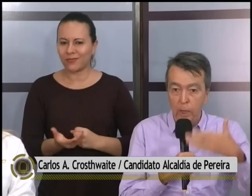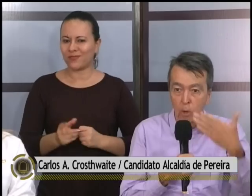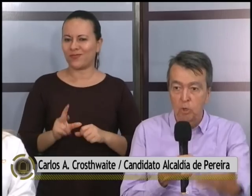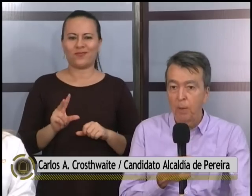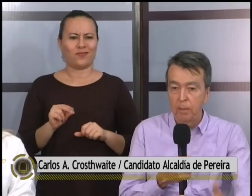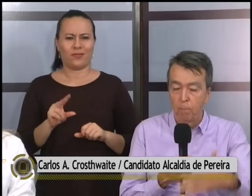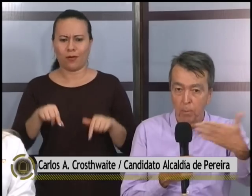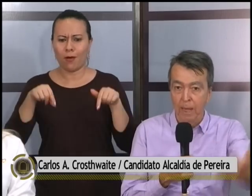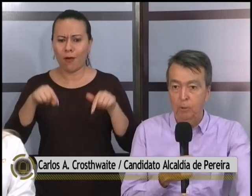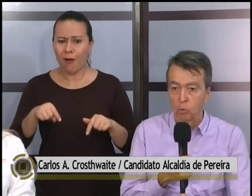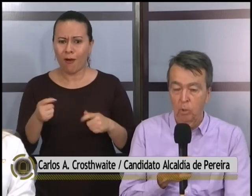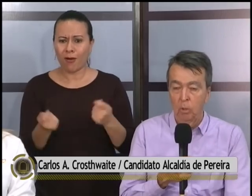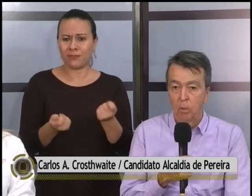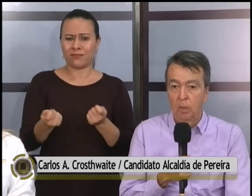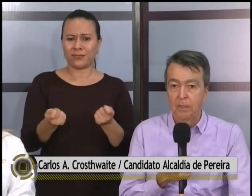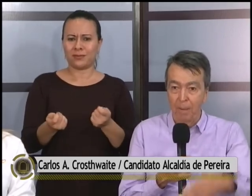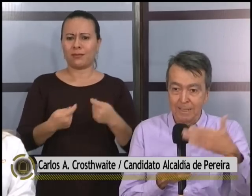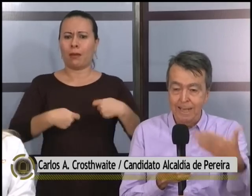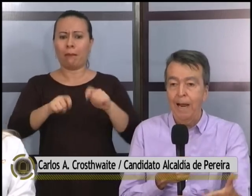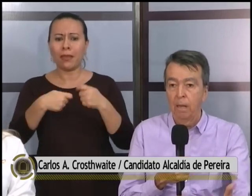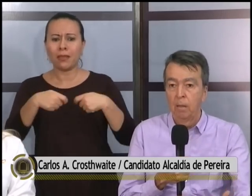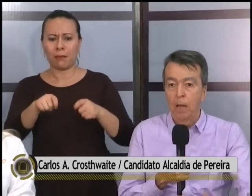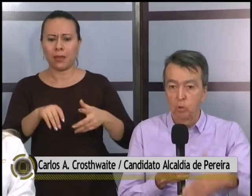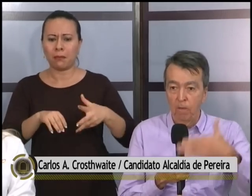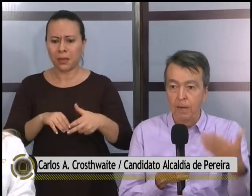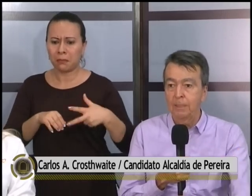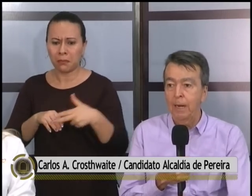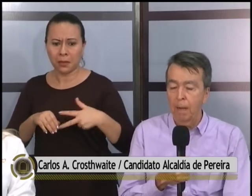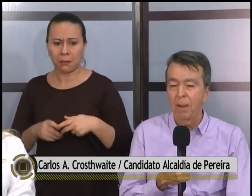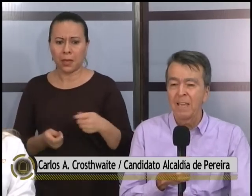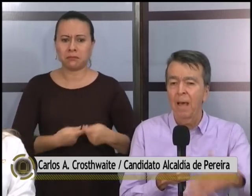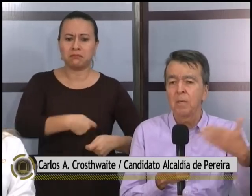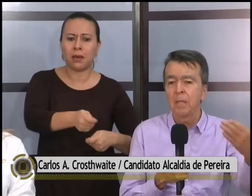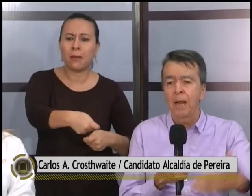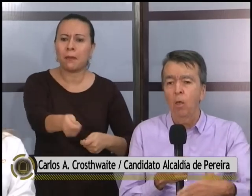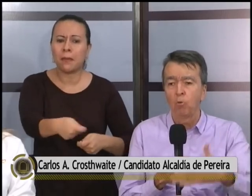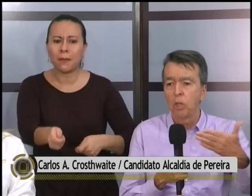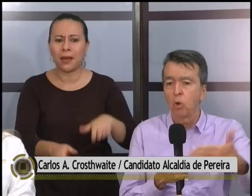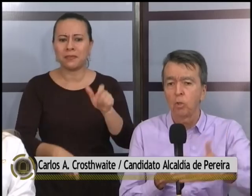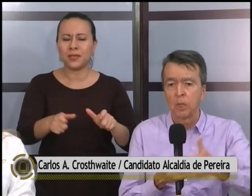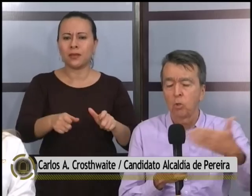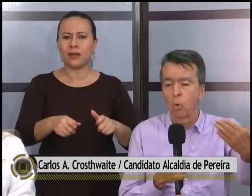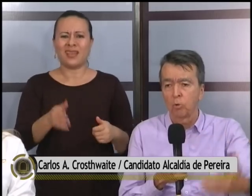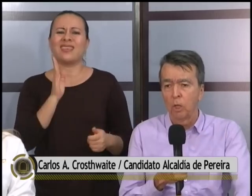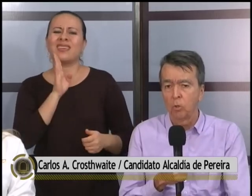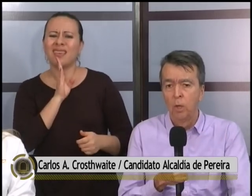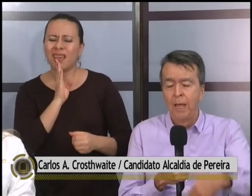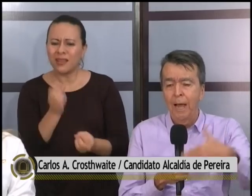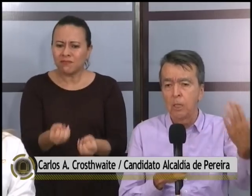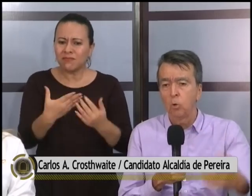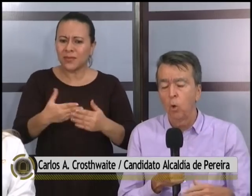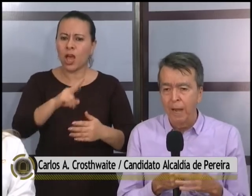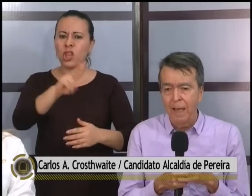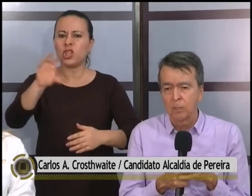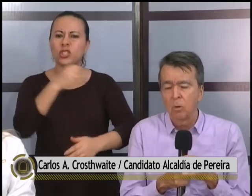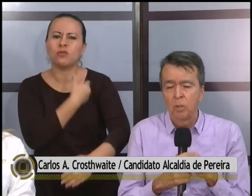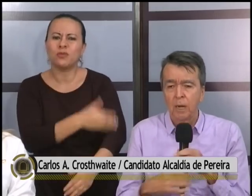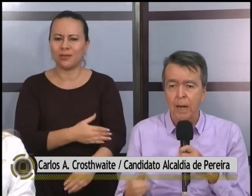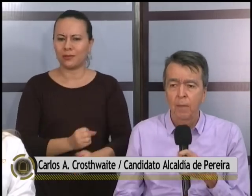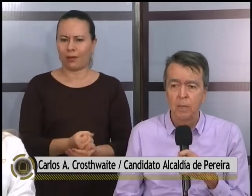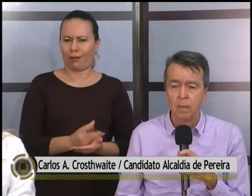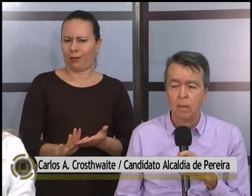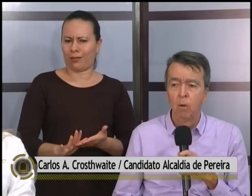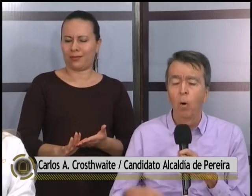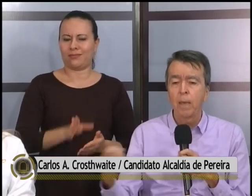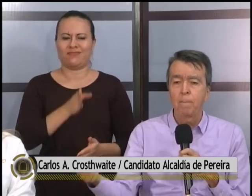administración pública hoy se vende por pedazos, se parcela a los que financian la campaña. Nadie entrega 200 o 300 o 400 a título de nada, eso no lo